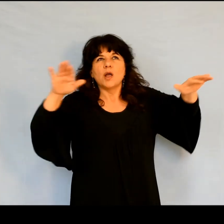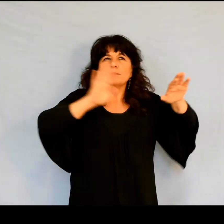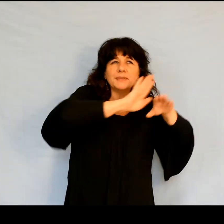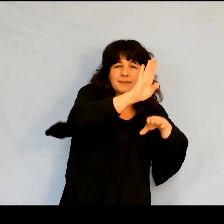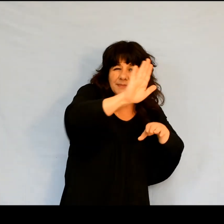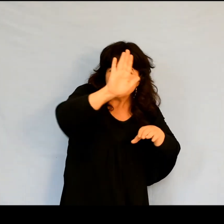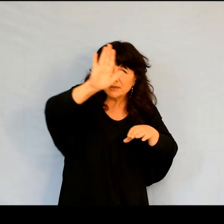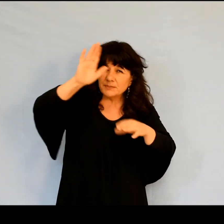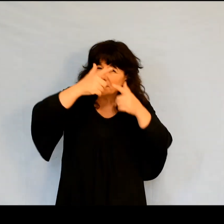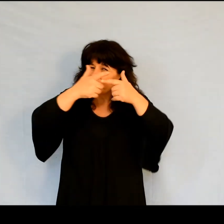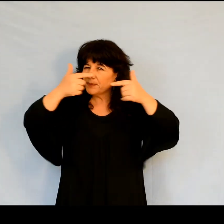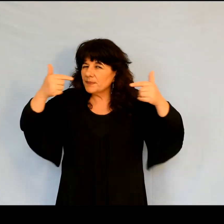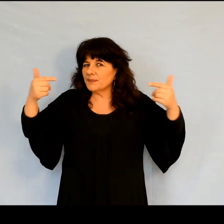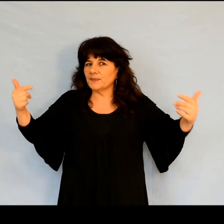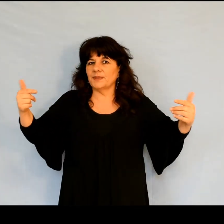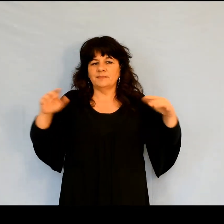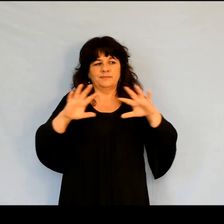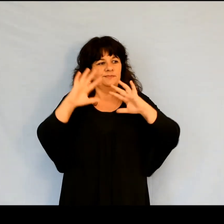Et Dieu vit que cela était bon.